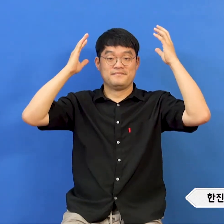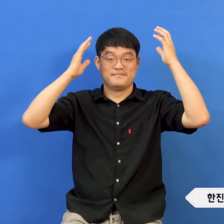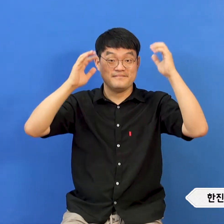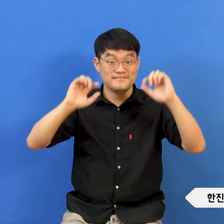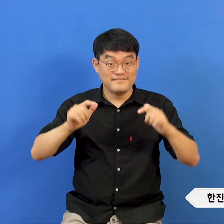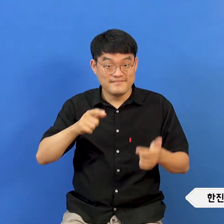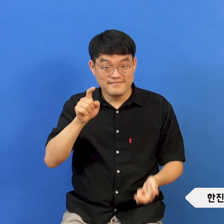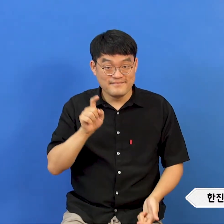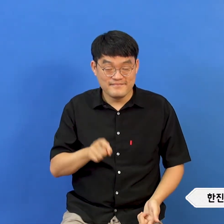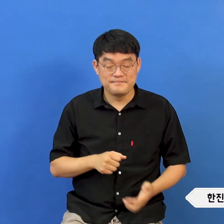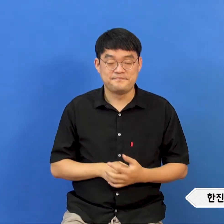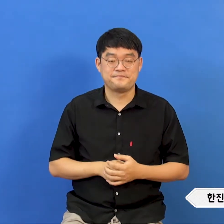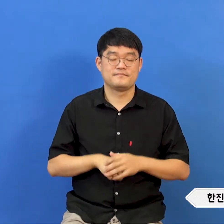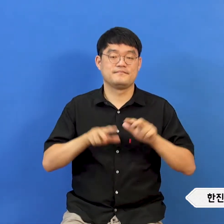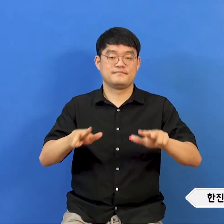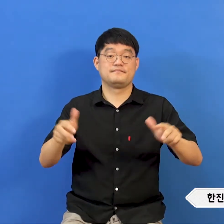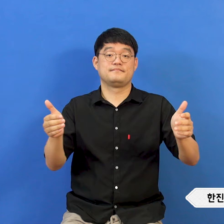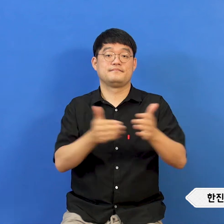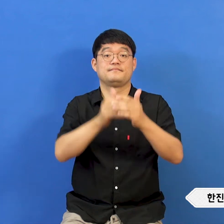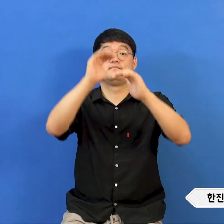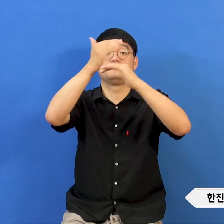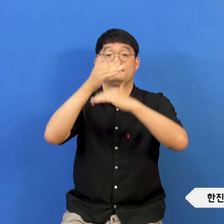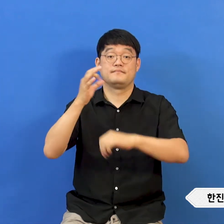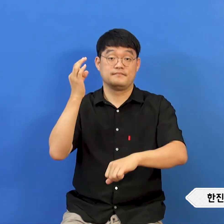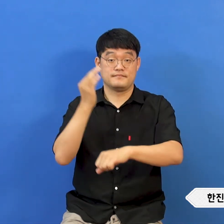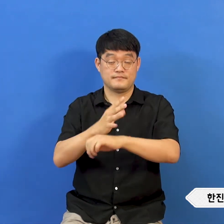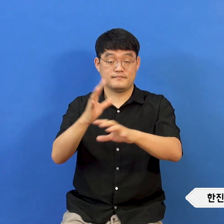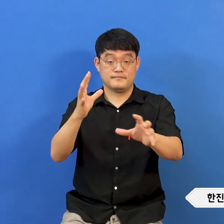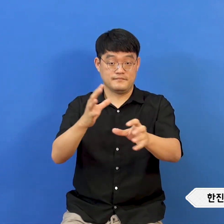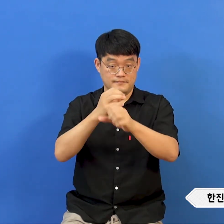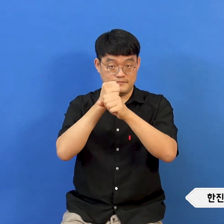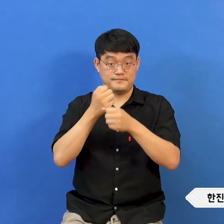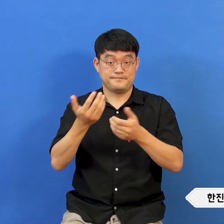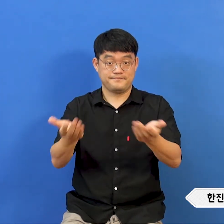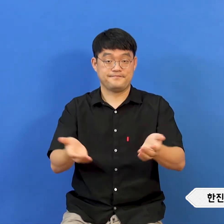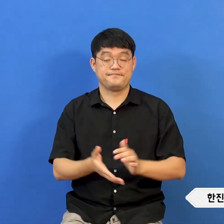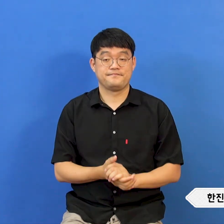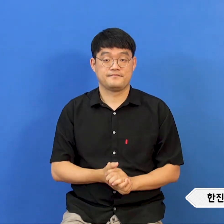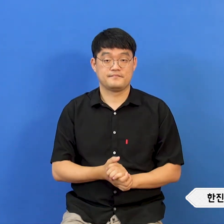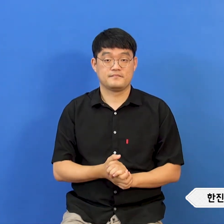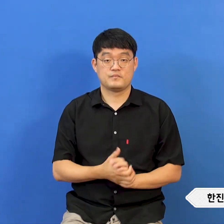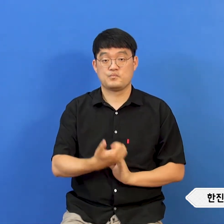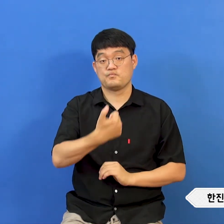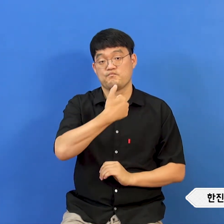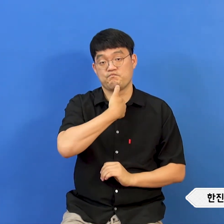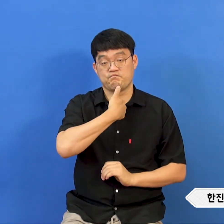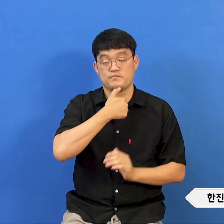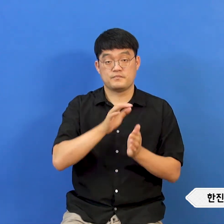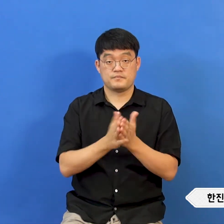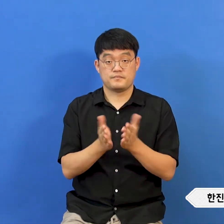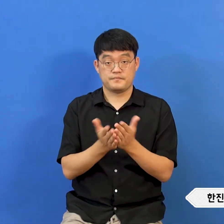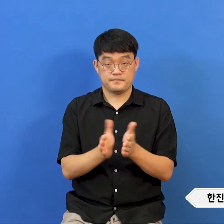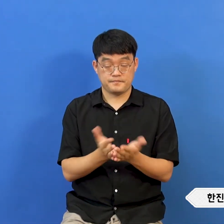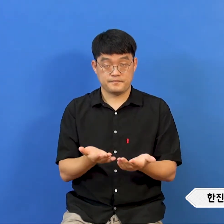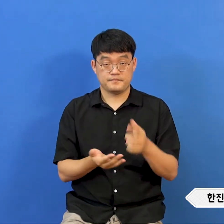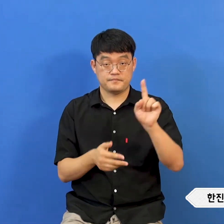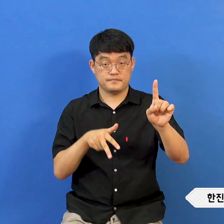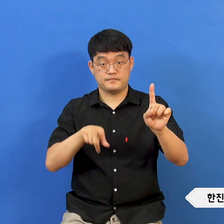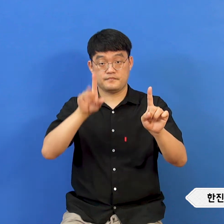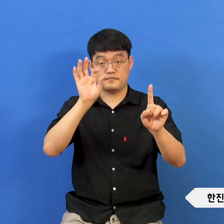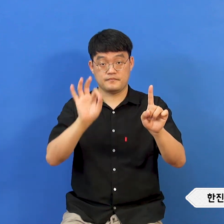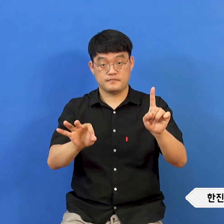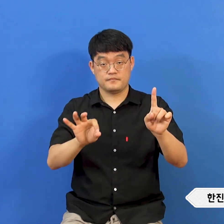지금까지 내용을 한번 간략하게 요약을 해보겠습니다. 로마서 1장은 모든